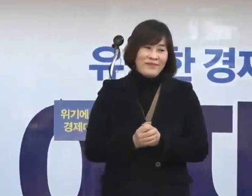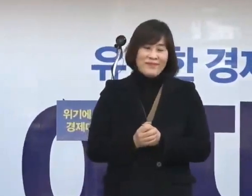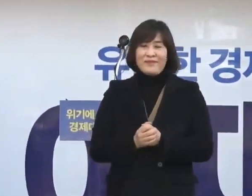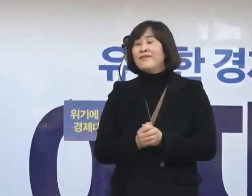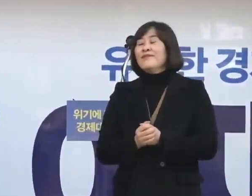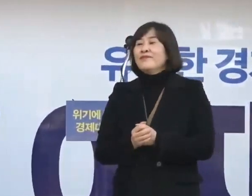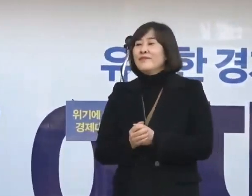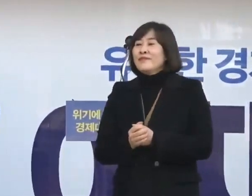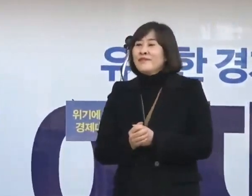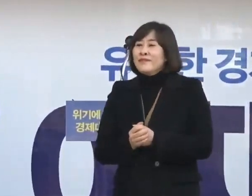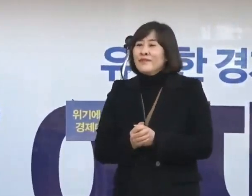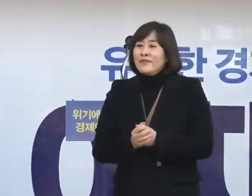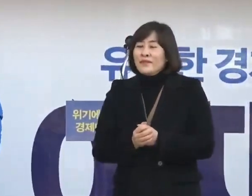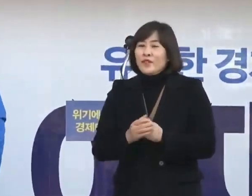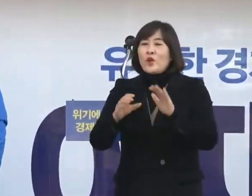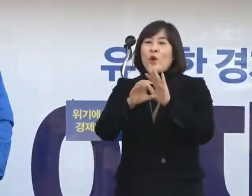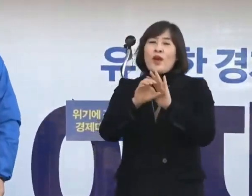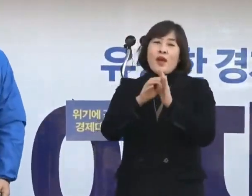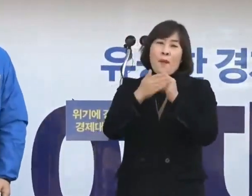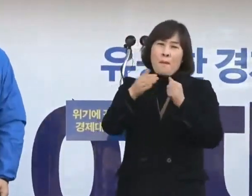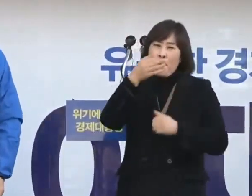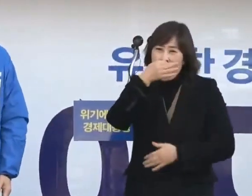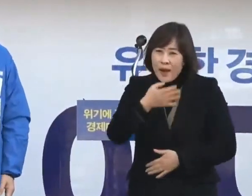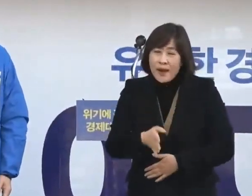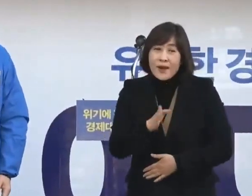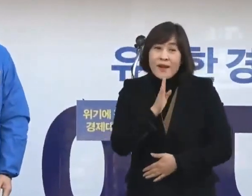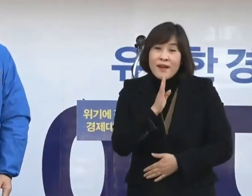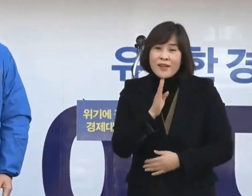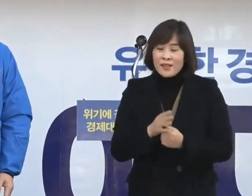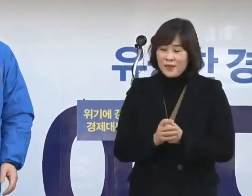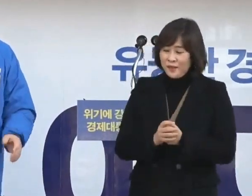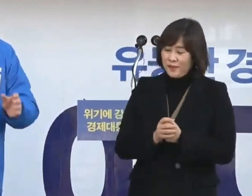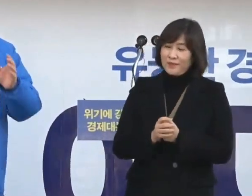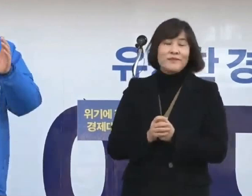여러분 코로나 힘드시죠?